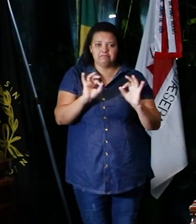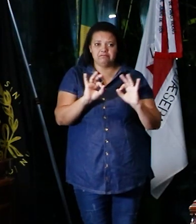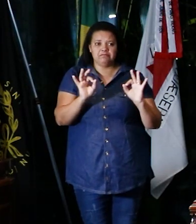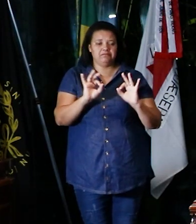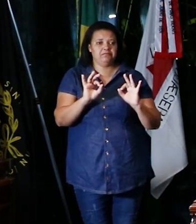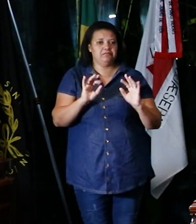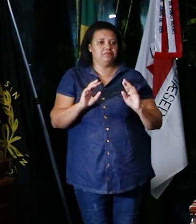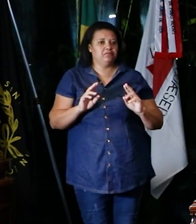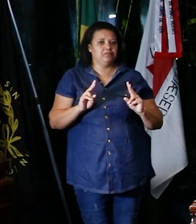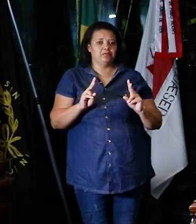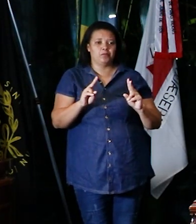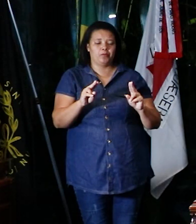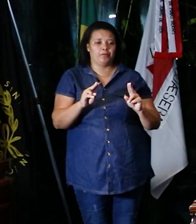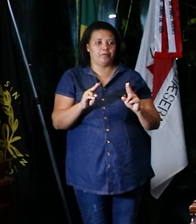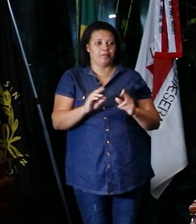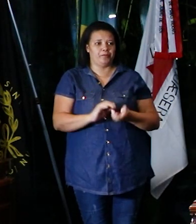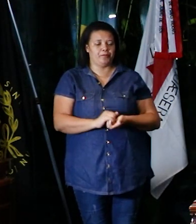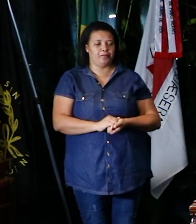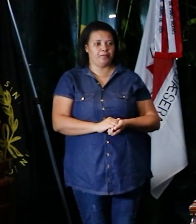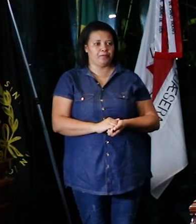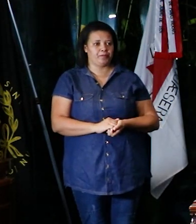vejo.